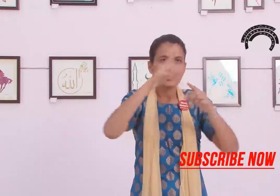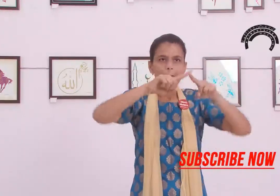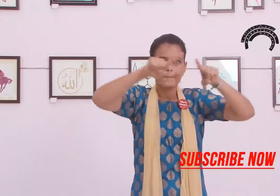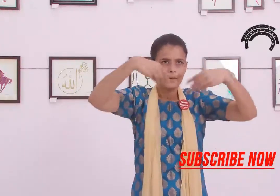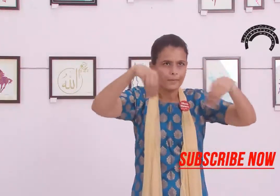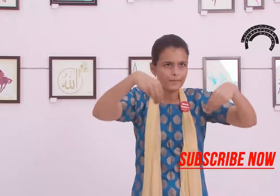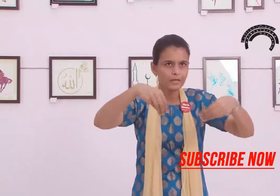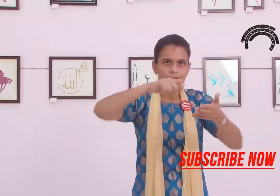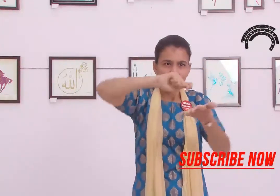બહુ જ ગમે છે.